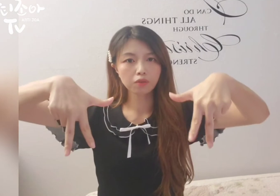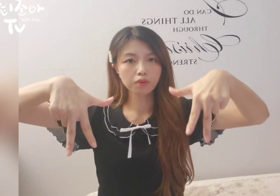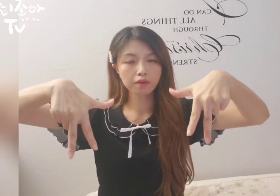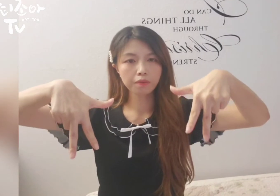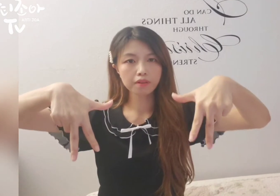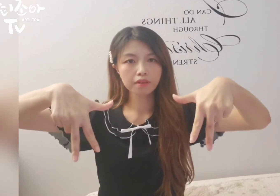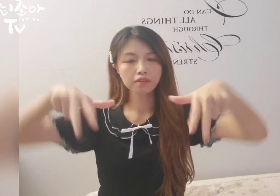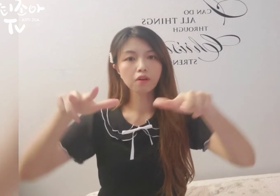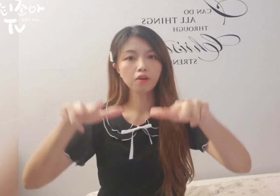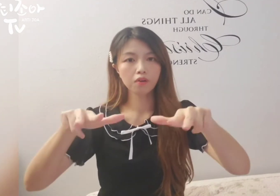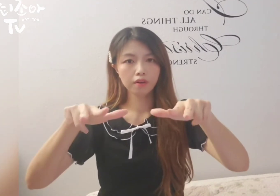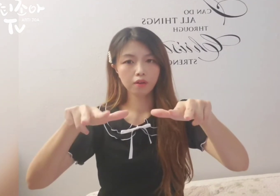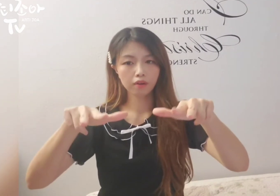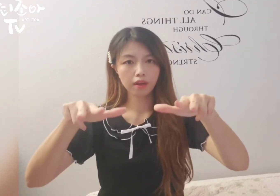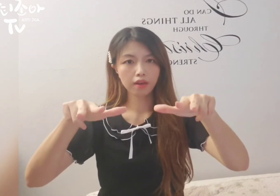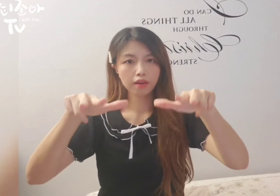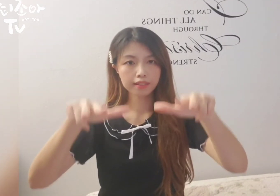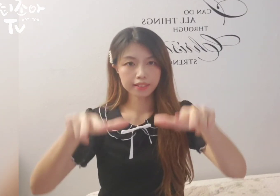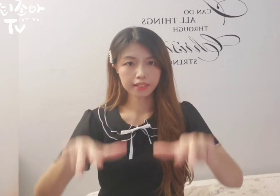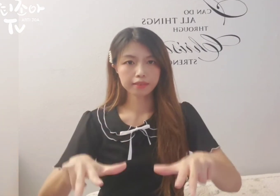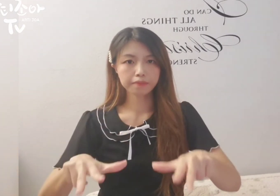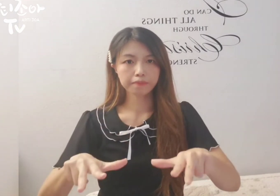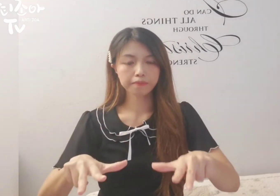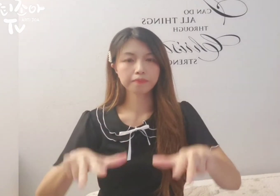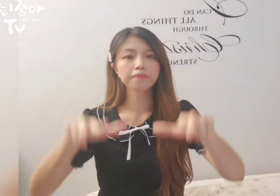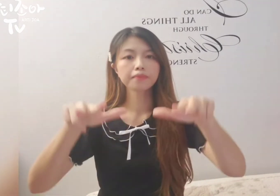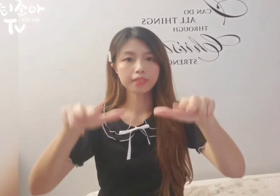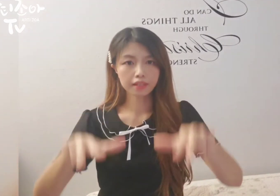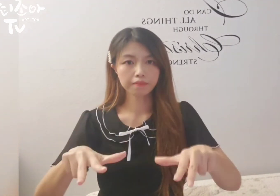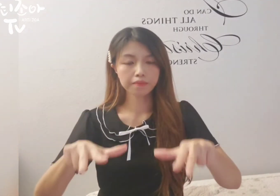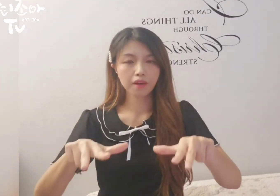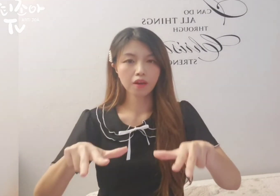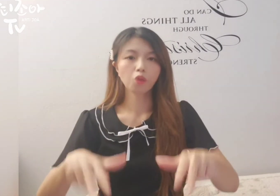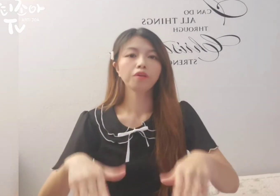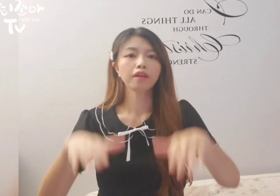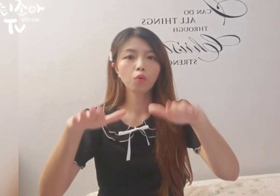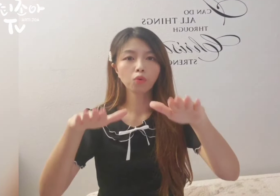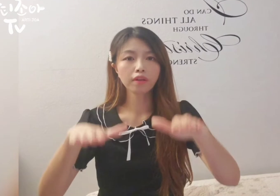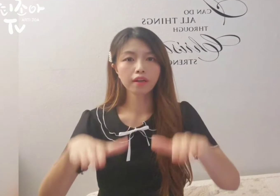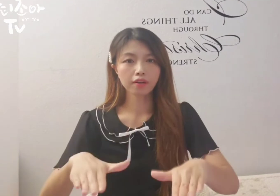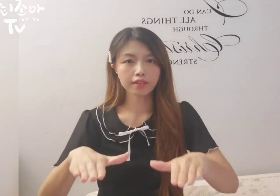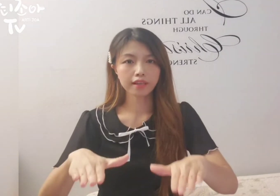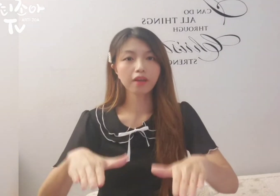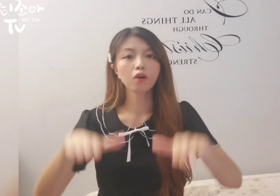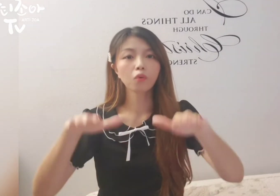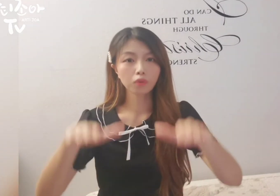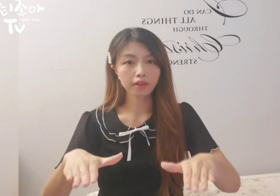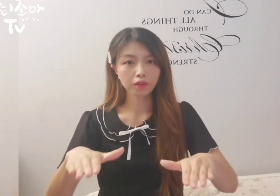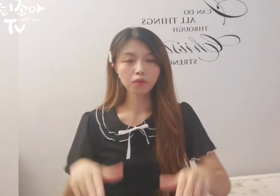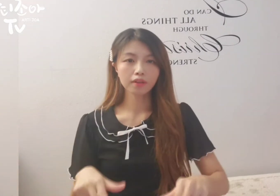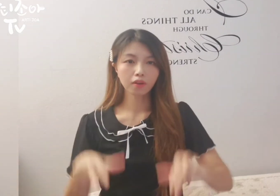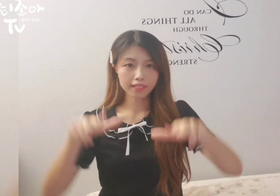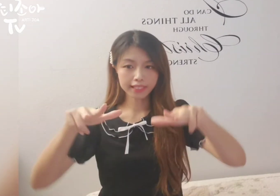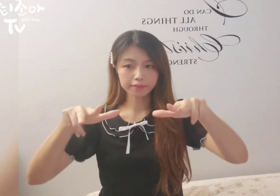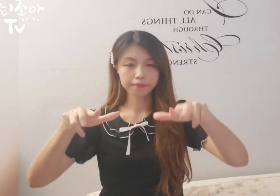손을 펼치셔서 이렇게 지금 지금 저번에 이게 오늘이라고 했잖아요 오늘이고 이건 지금